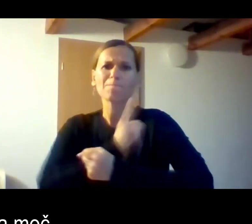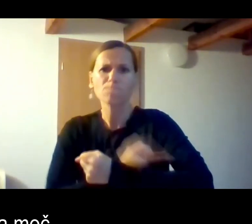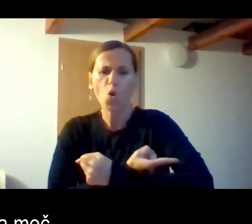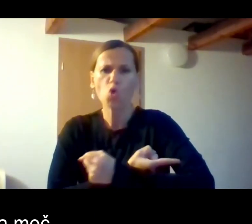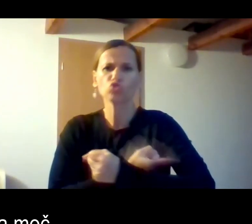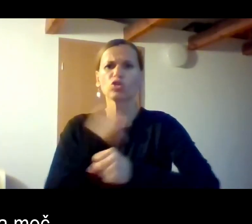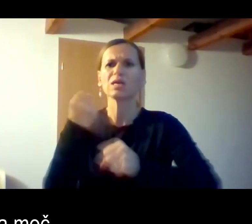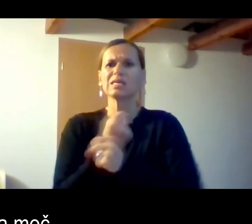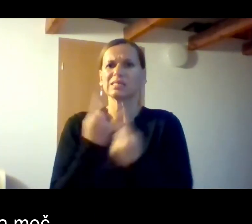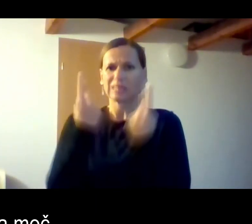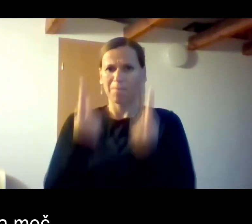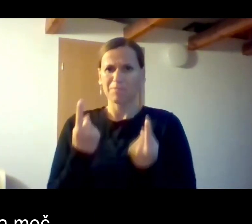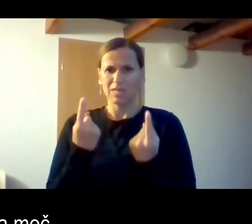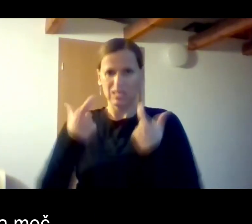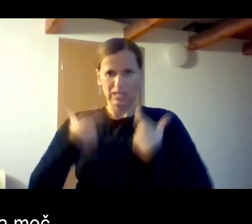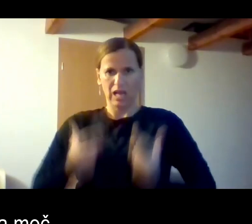stabilizacijo.